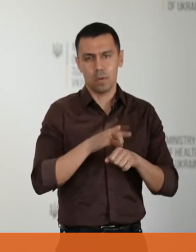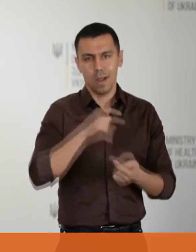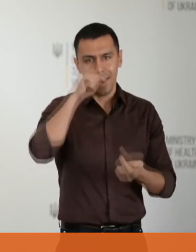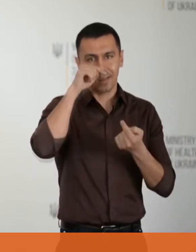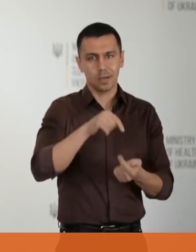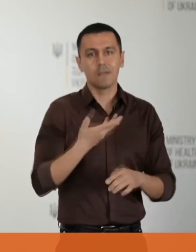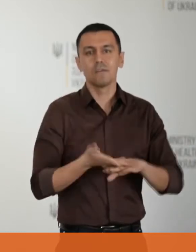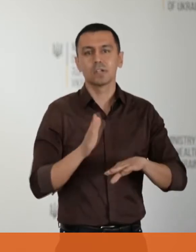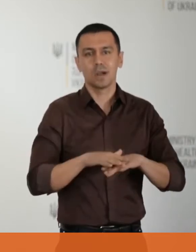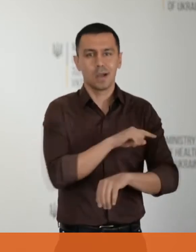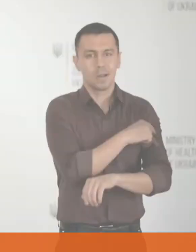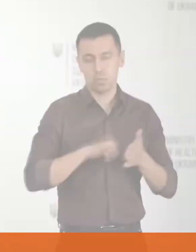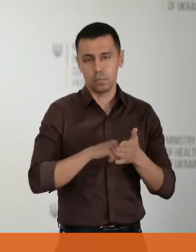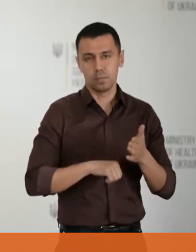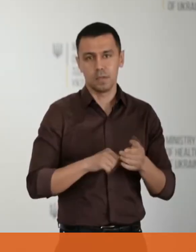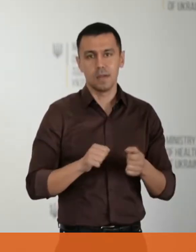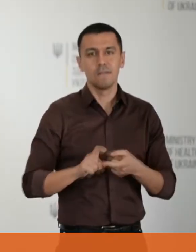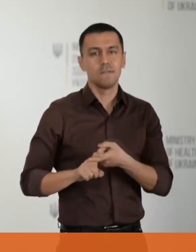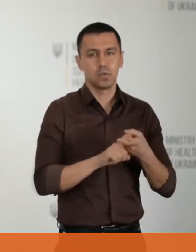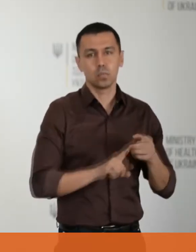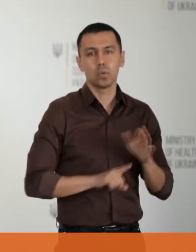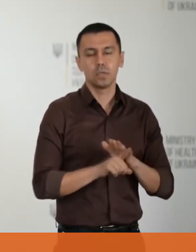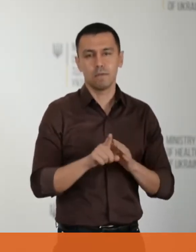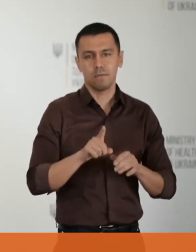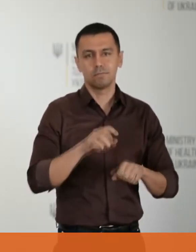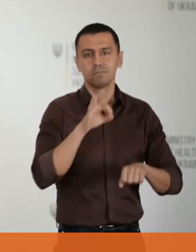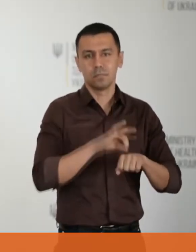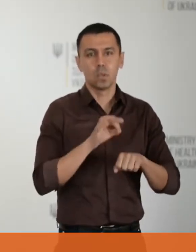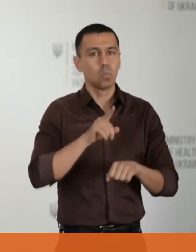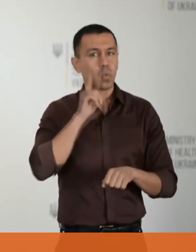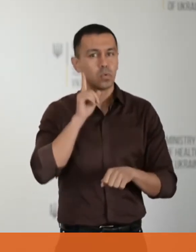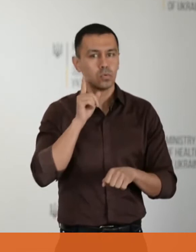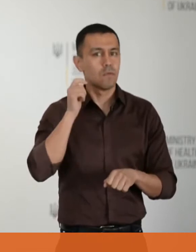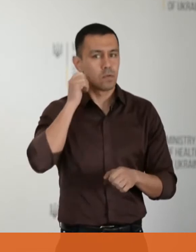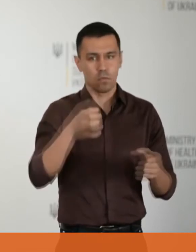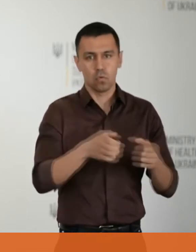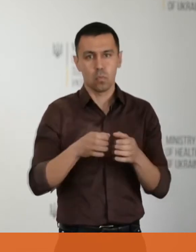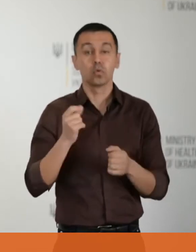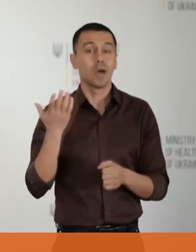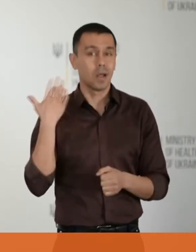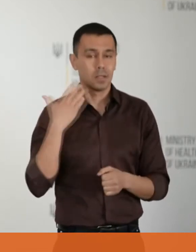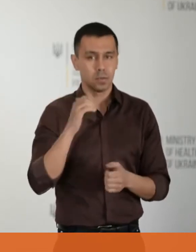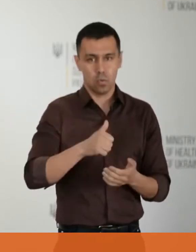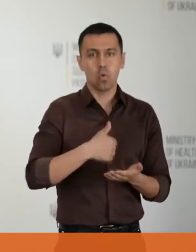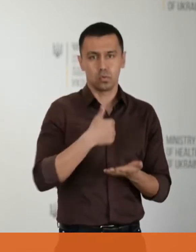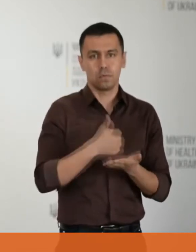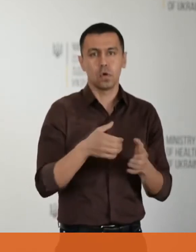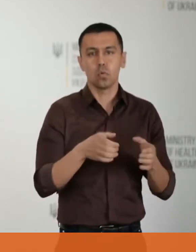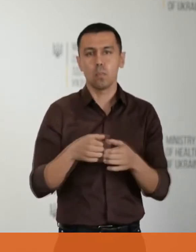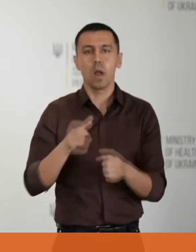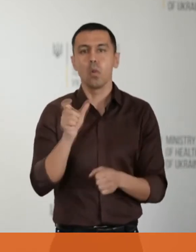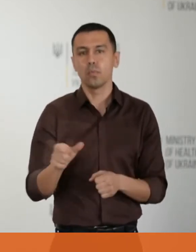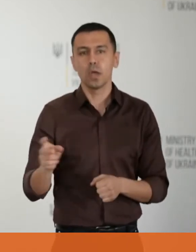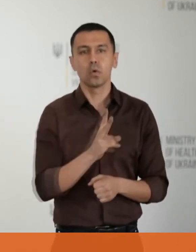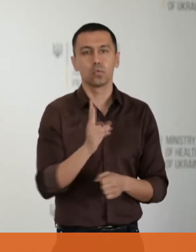характерна важка клінічна картина. Вірус почав вражати молодшу вікову групу. Якщо раніше основна група